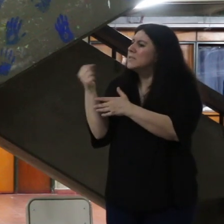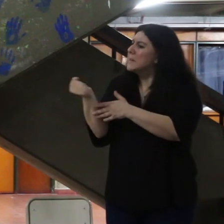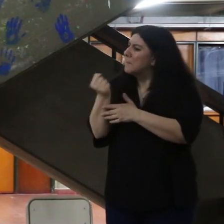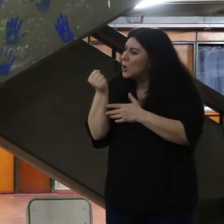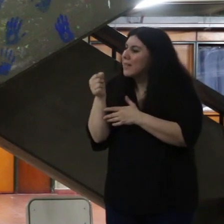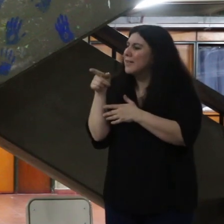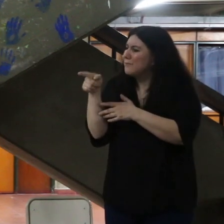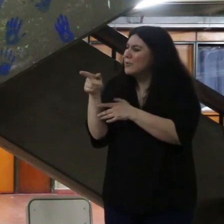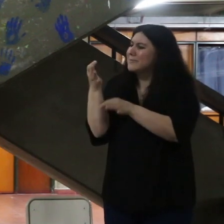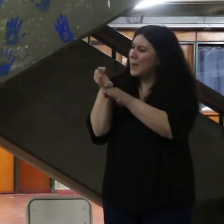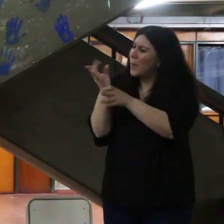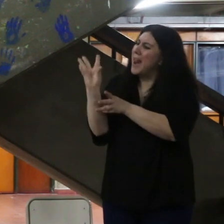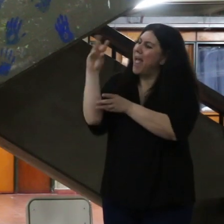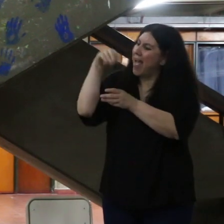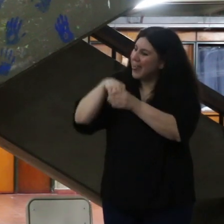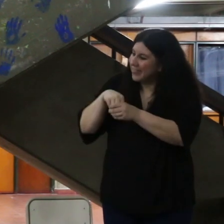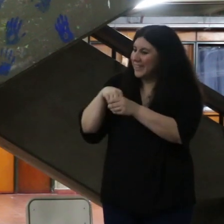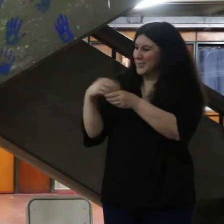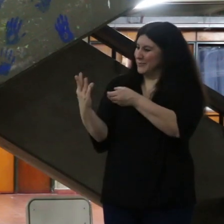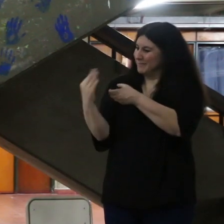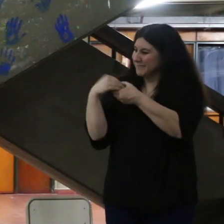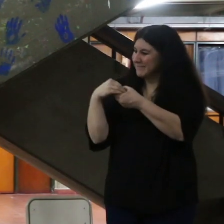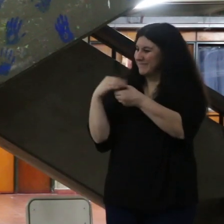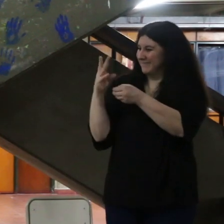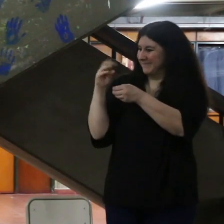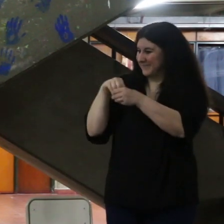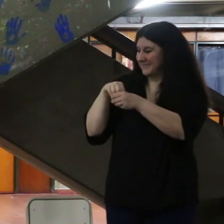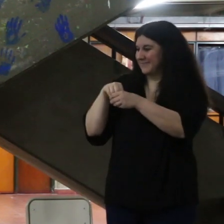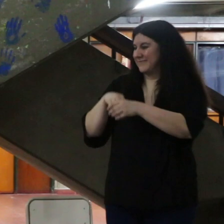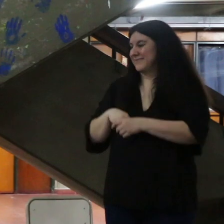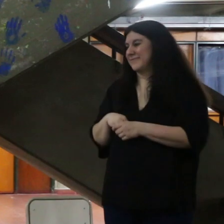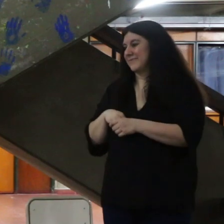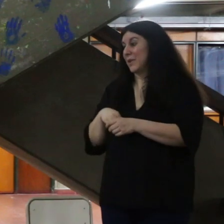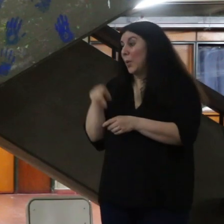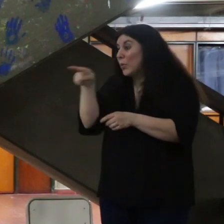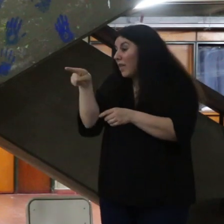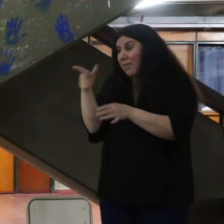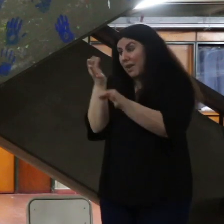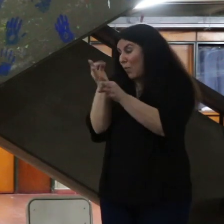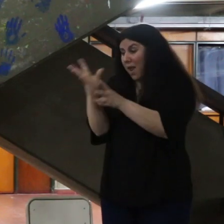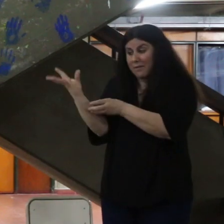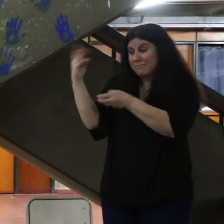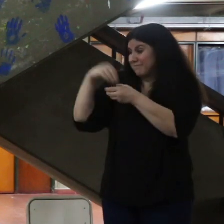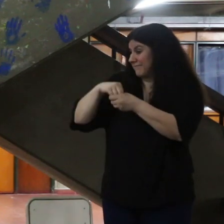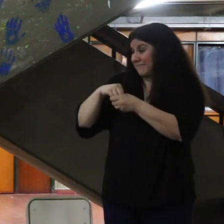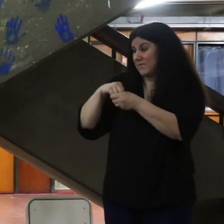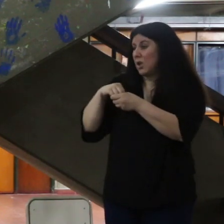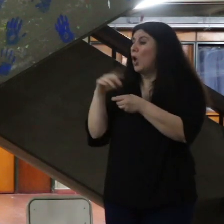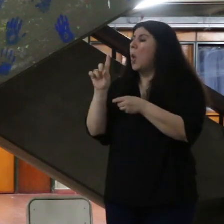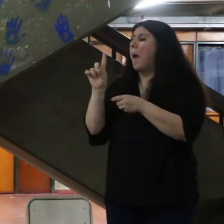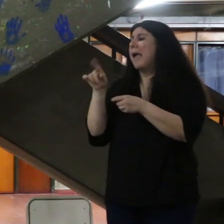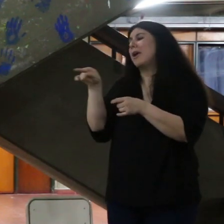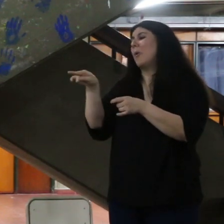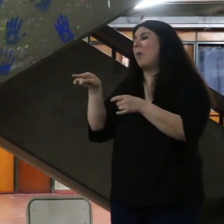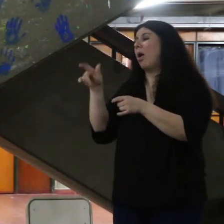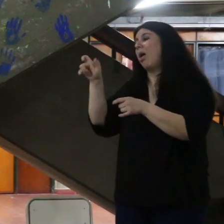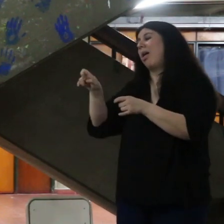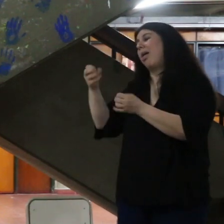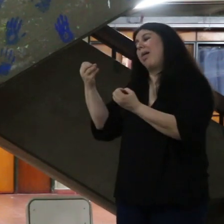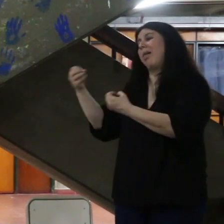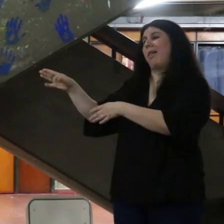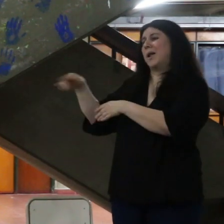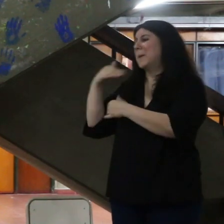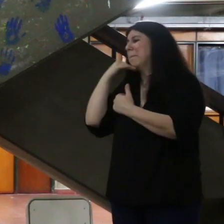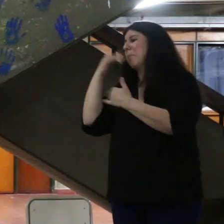reconocimiento es decirle que son parte, que no son sapo de otro pozo,